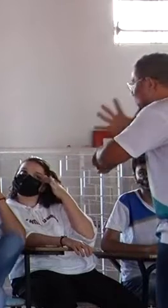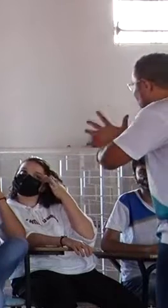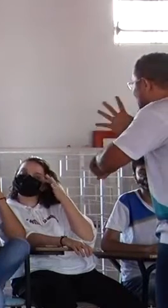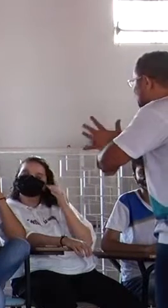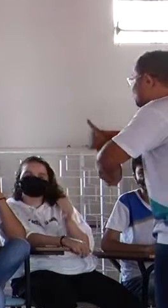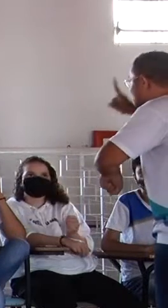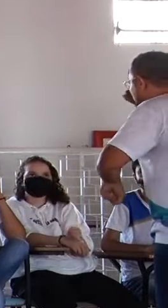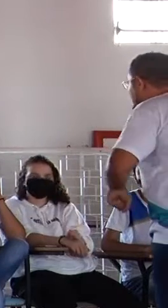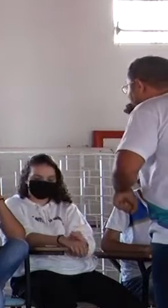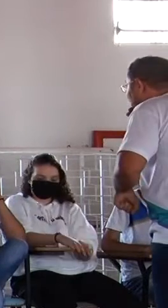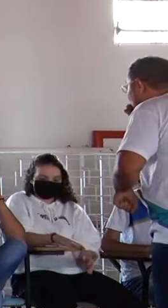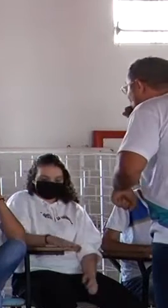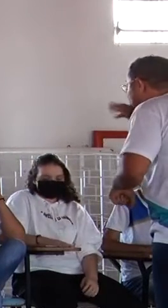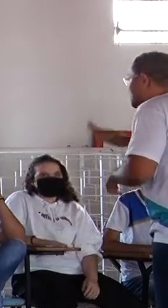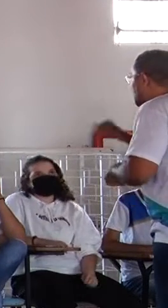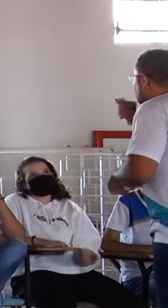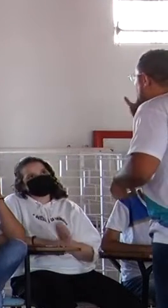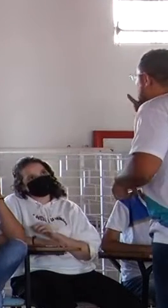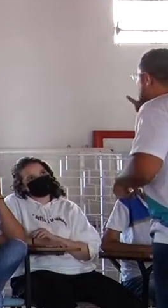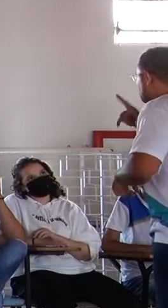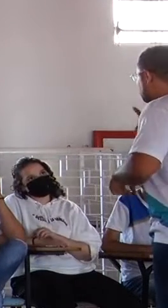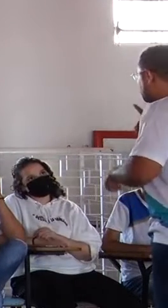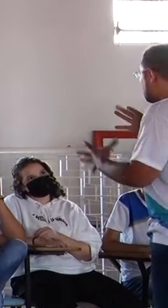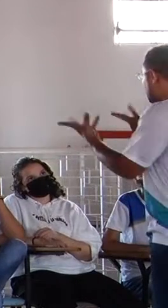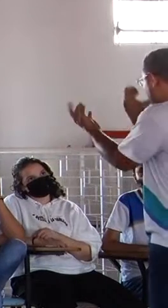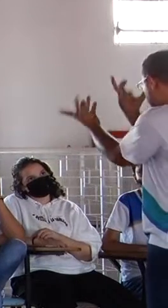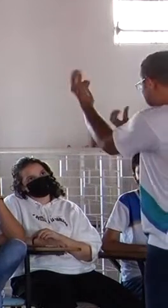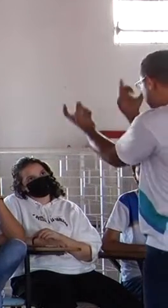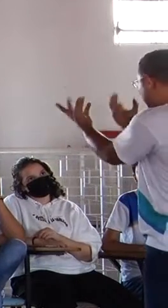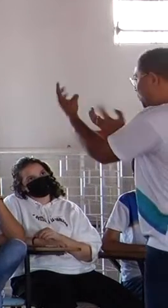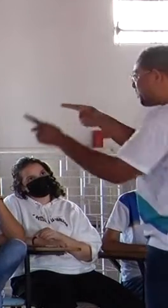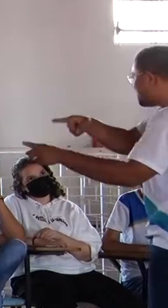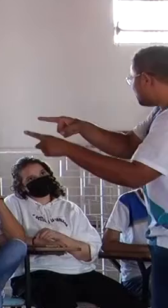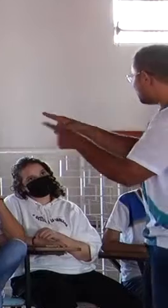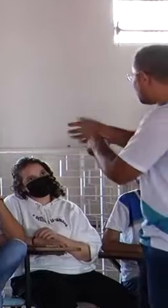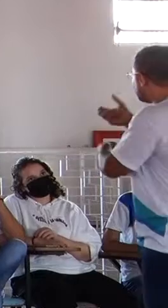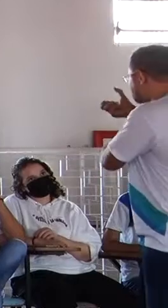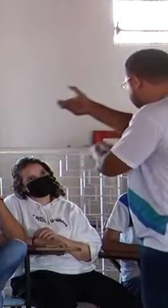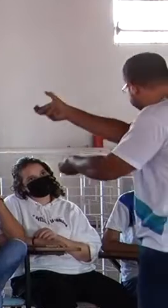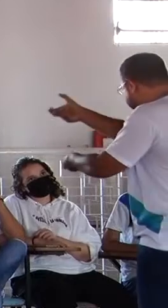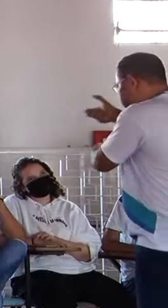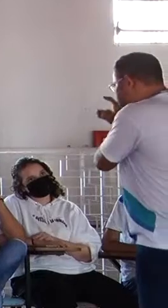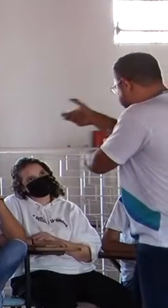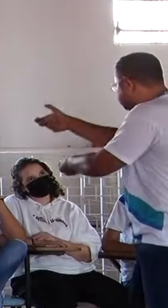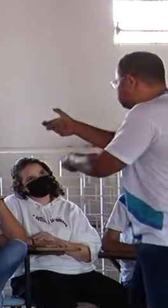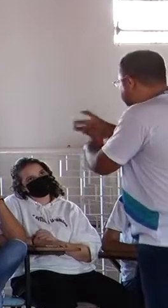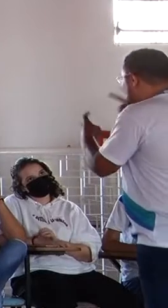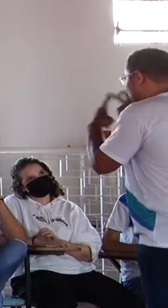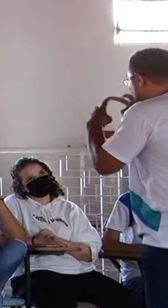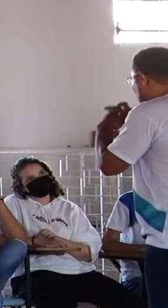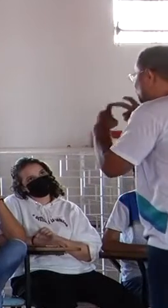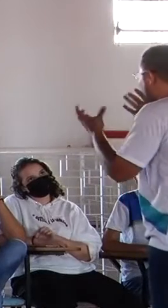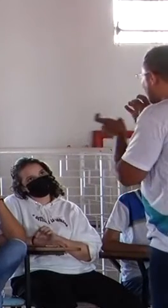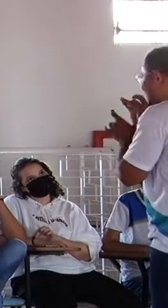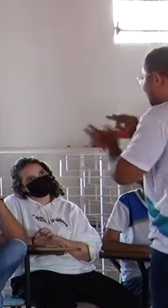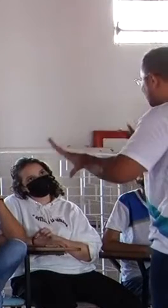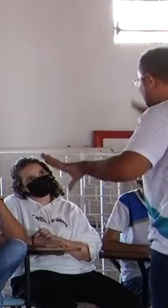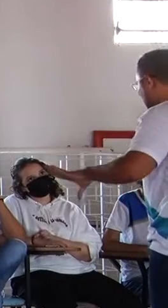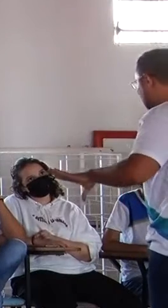percebeu aqui que não tem um mecanismo que Facilite que esse público consiga acionar